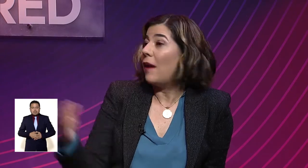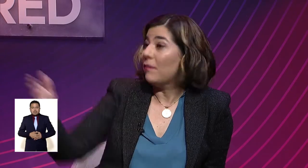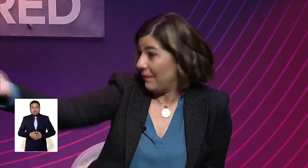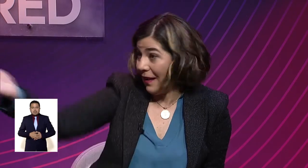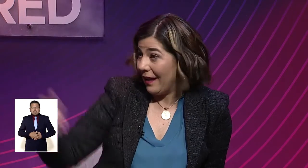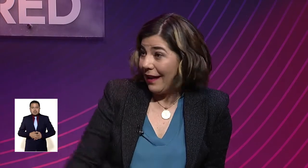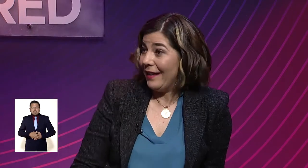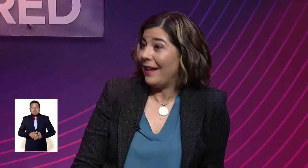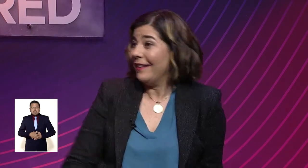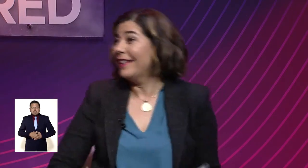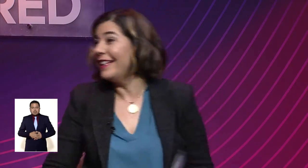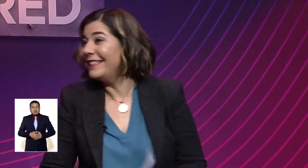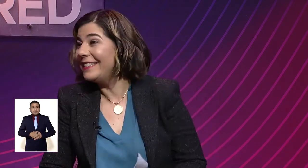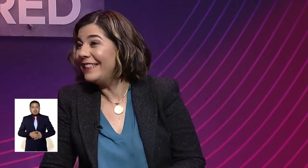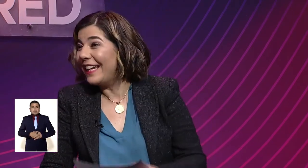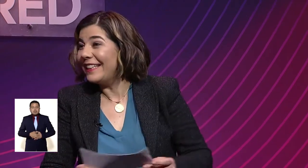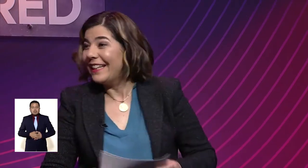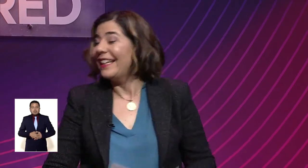¿Ella o yo? Sí, Ned.